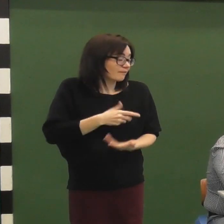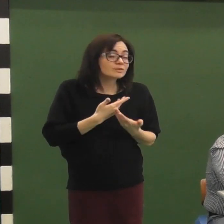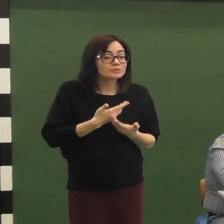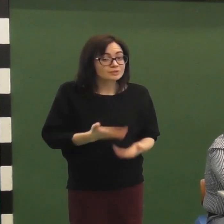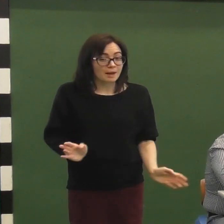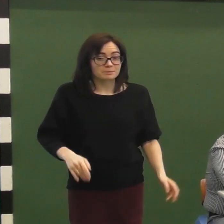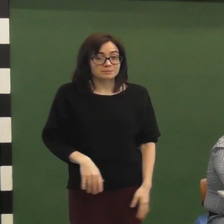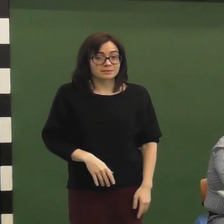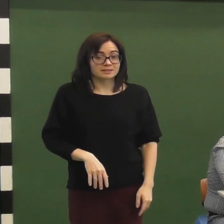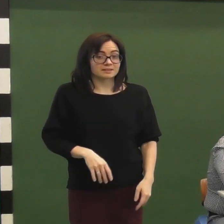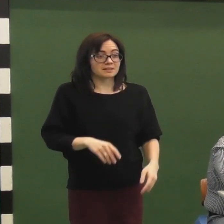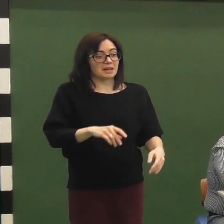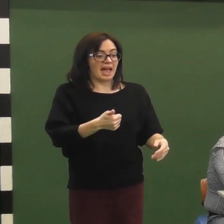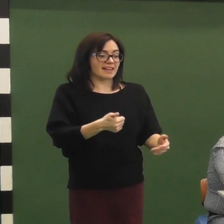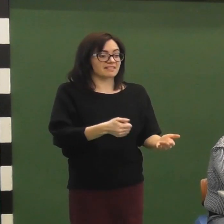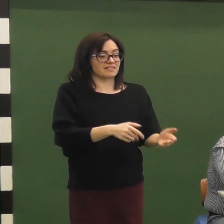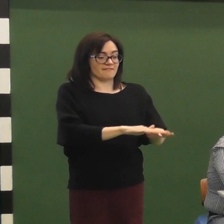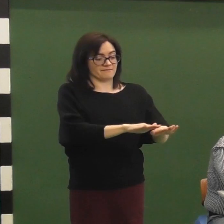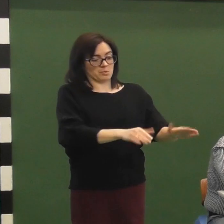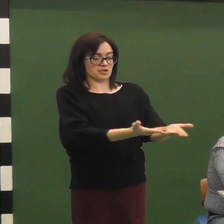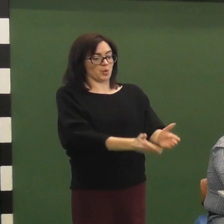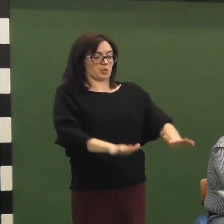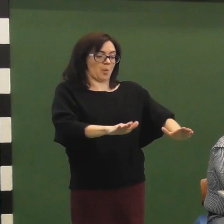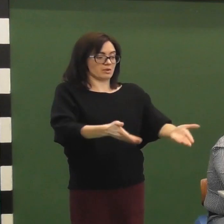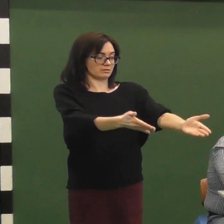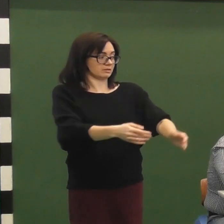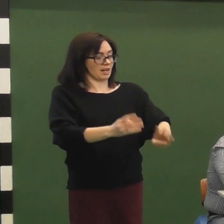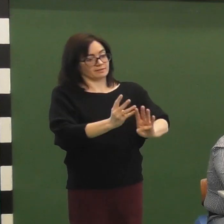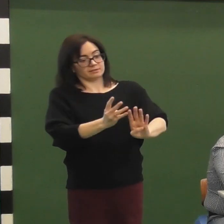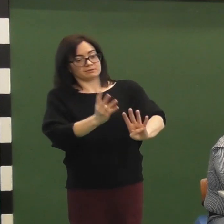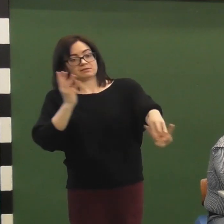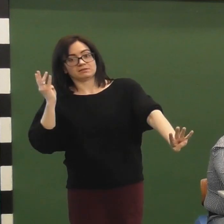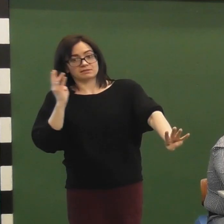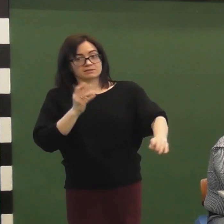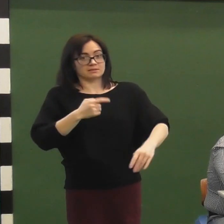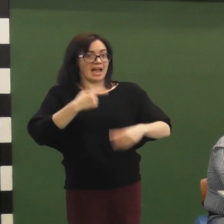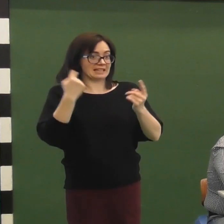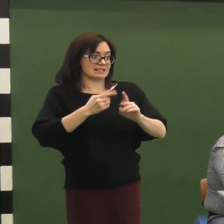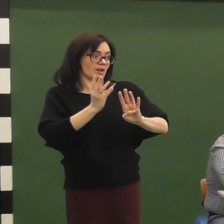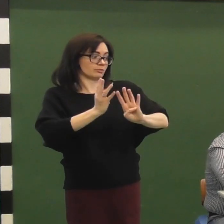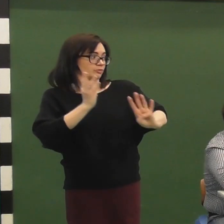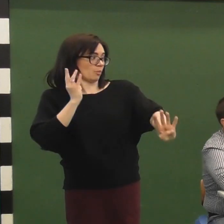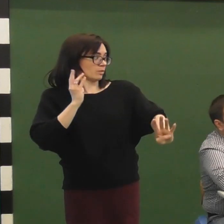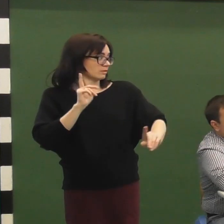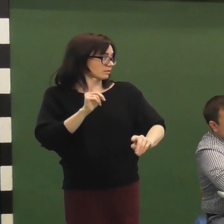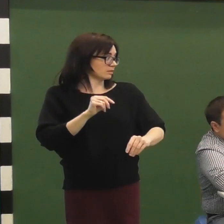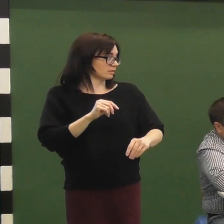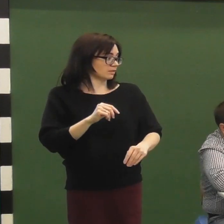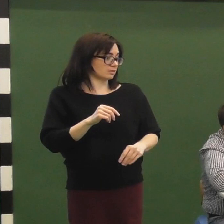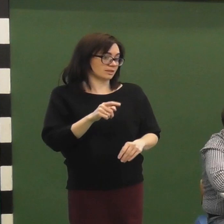egy latrina, ahol sorba kellett állni egész nap, mögöttük volt a latrina.